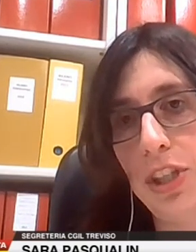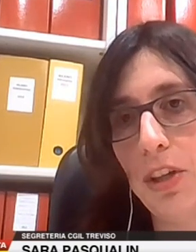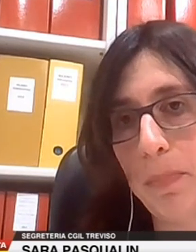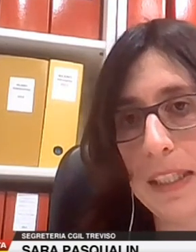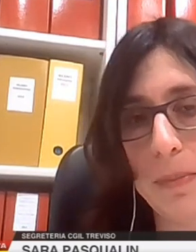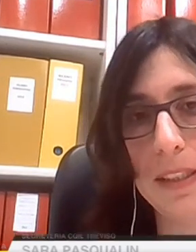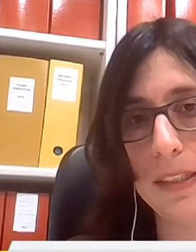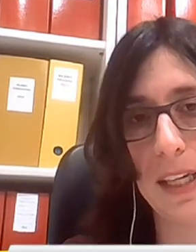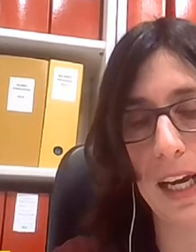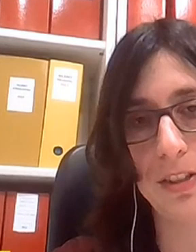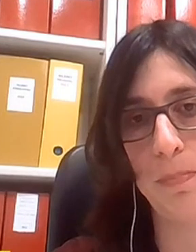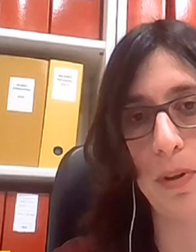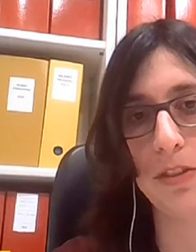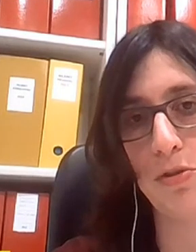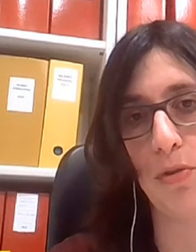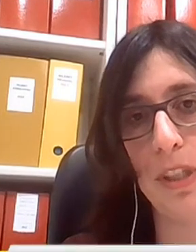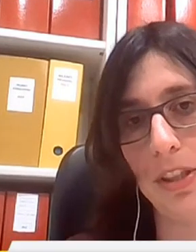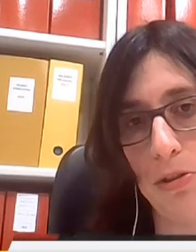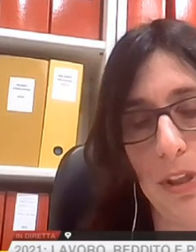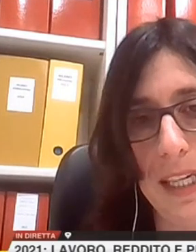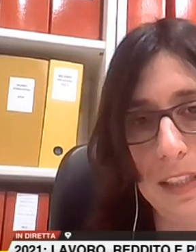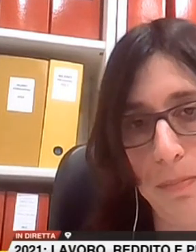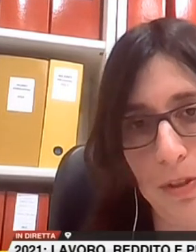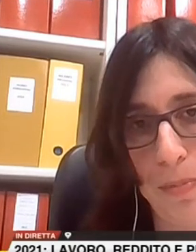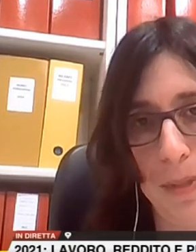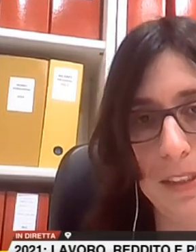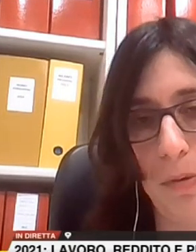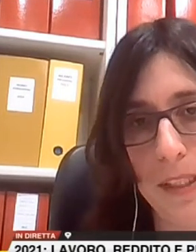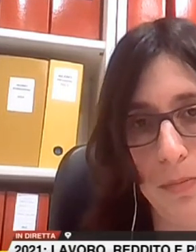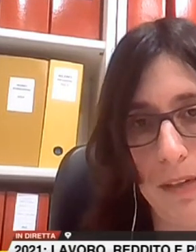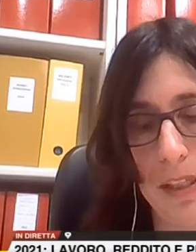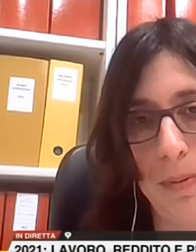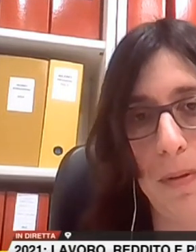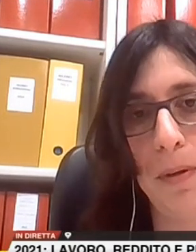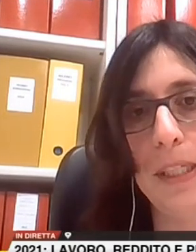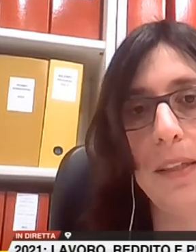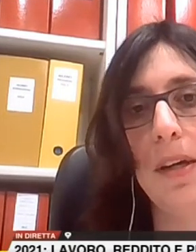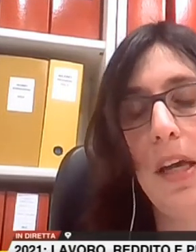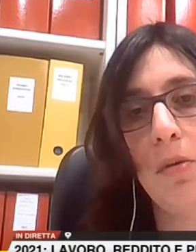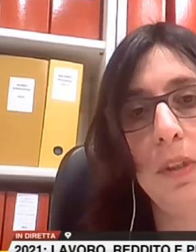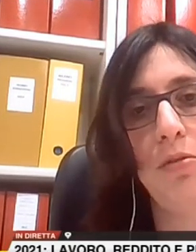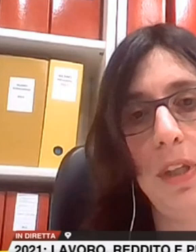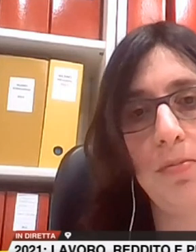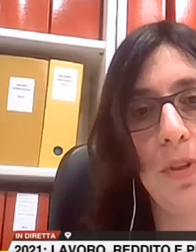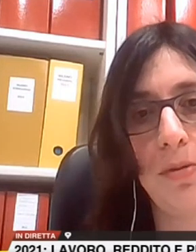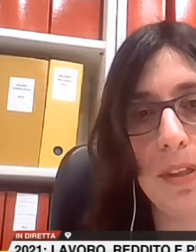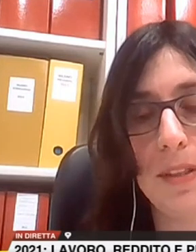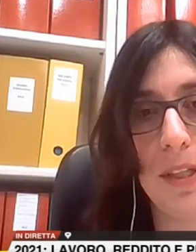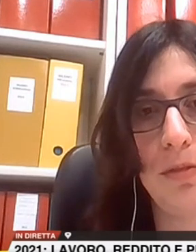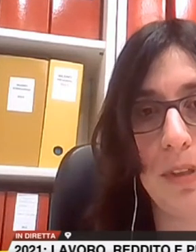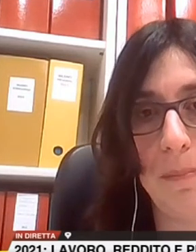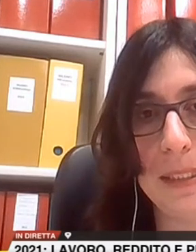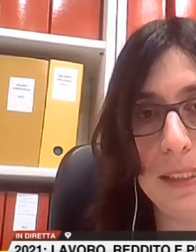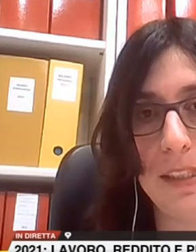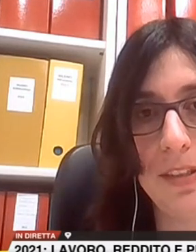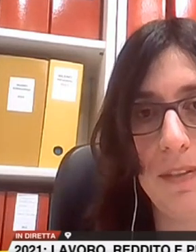di giro praticamente di interessi. Poi ci sono i settori legati principalmente a quelli che nominava anche prima Paolino, quindi turismo, ristorazione,